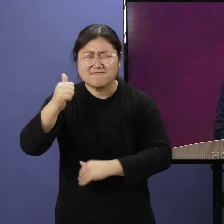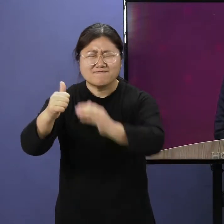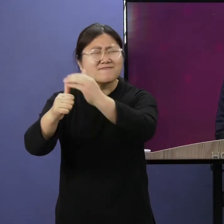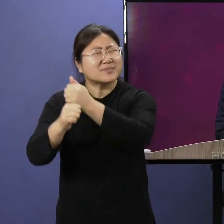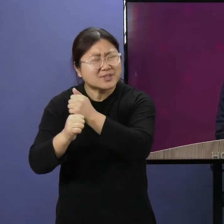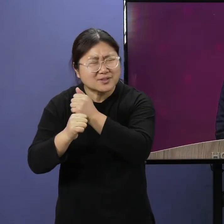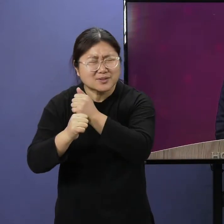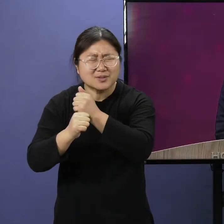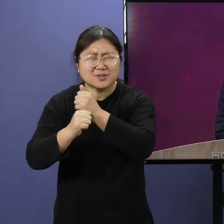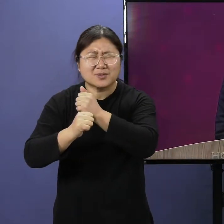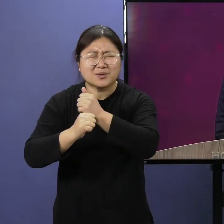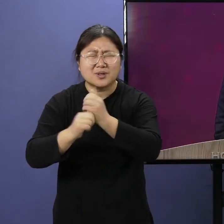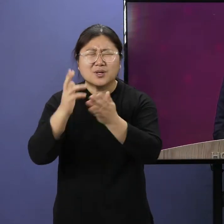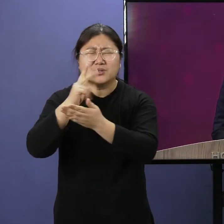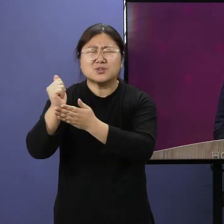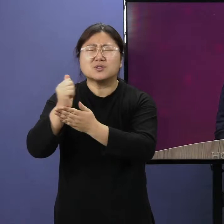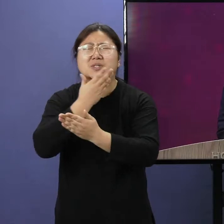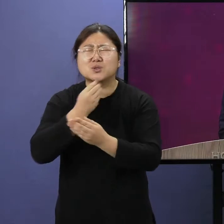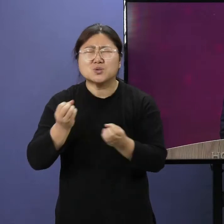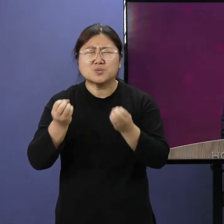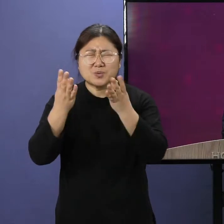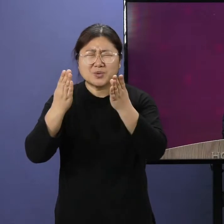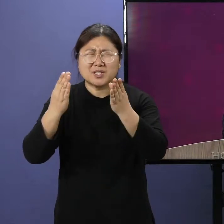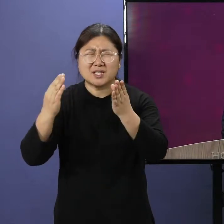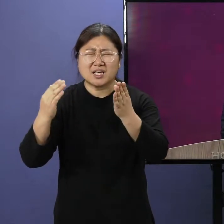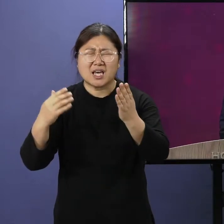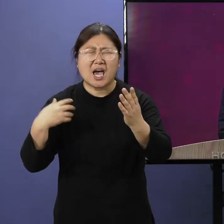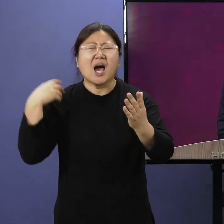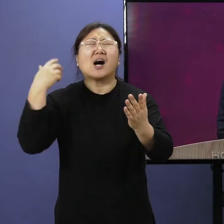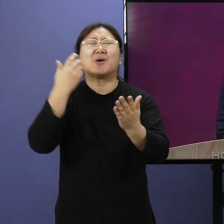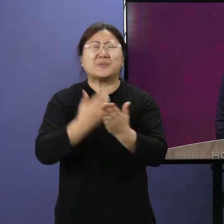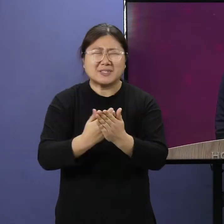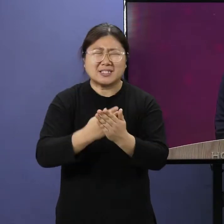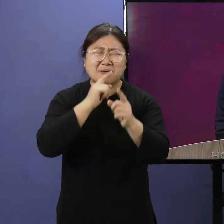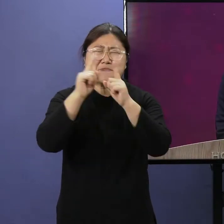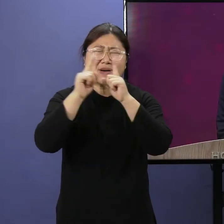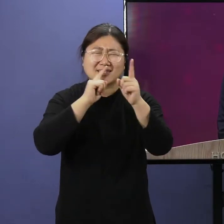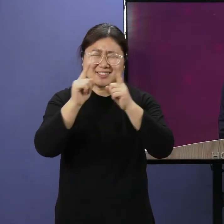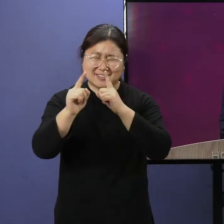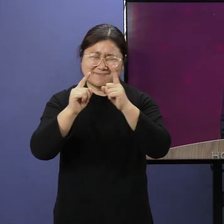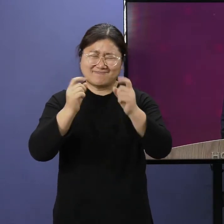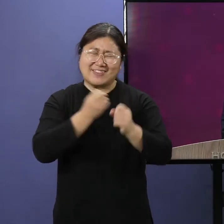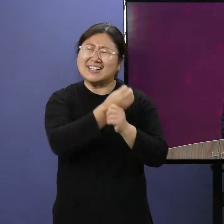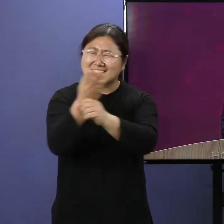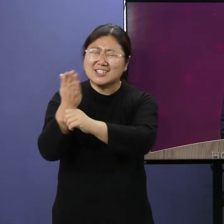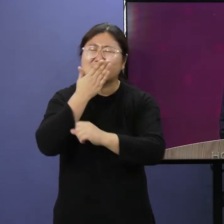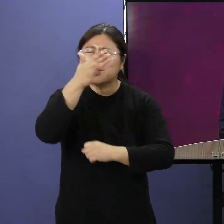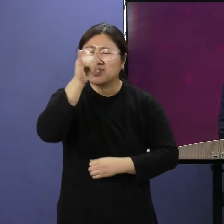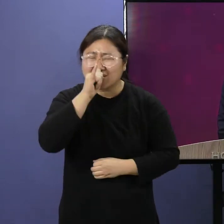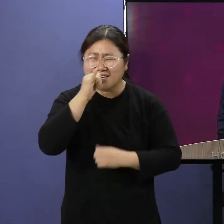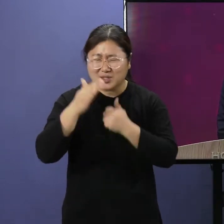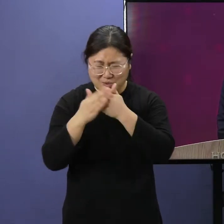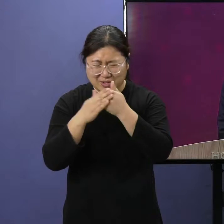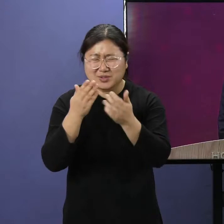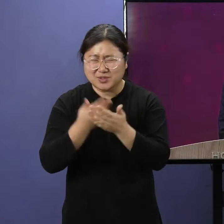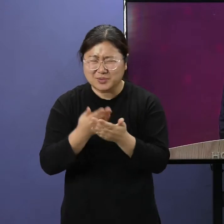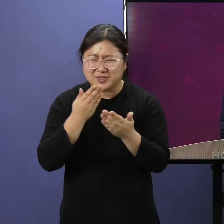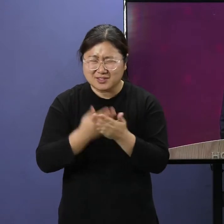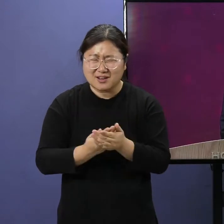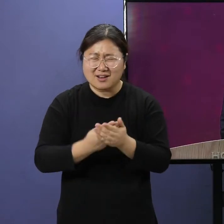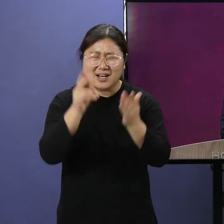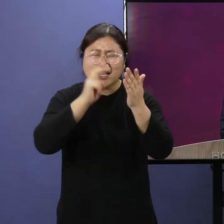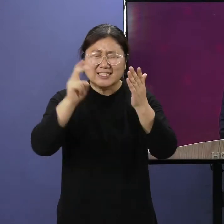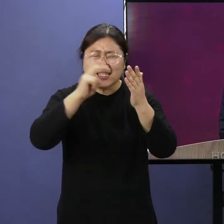축복이 넘치는 말씀을 전하기에 조금도 부족함이 없도록 채워 주시옵소서. 오늘 또 예배를 위해서 수고하신 찬양대와 각 부서